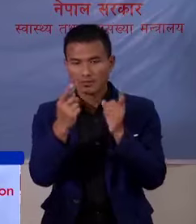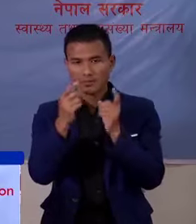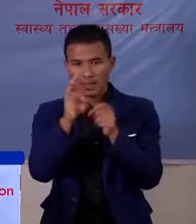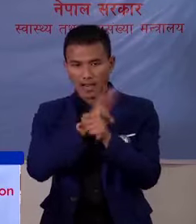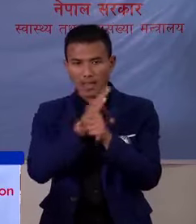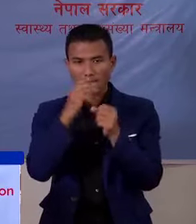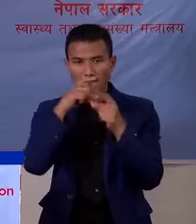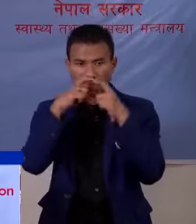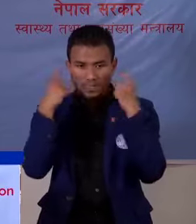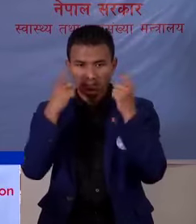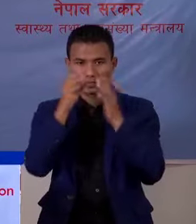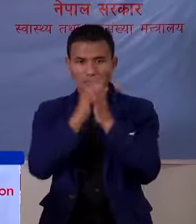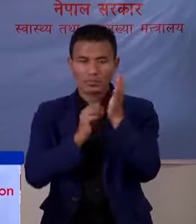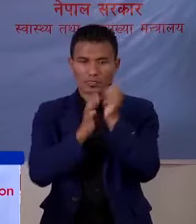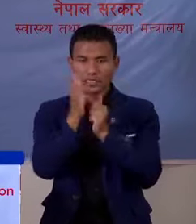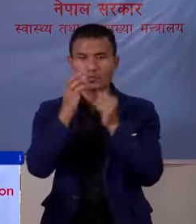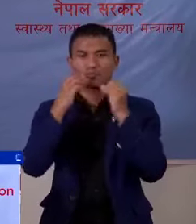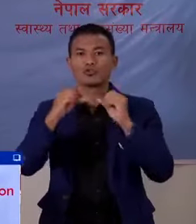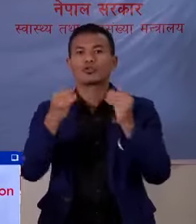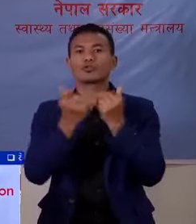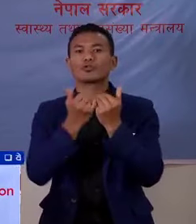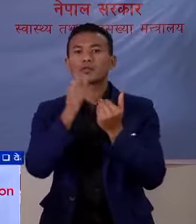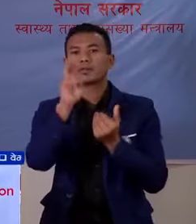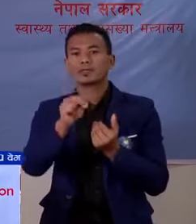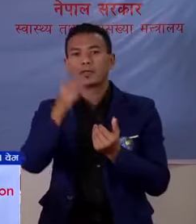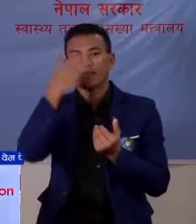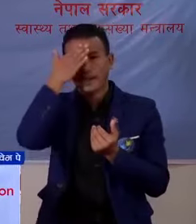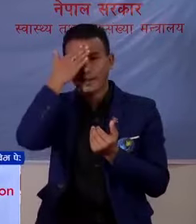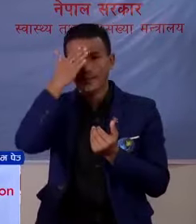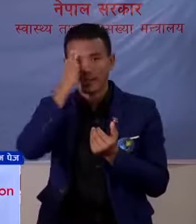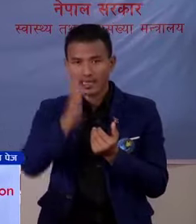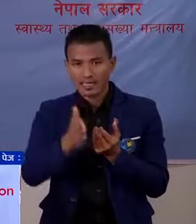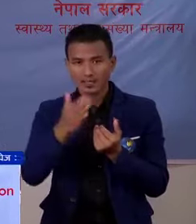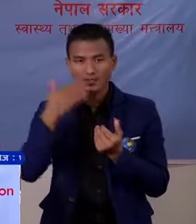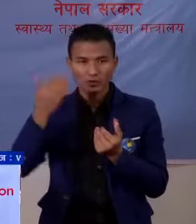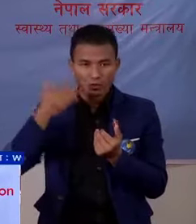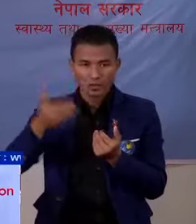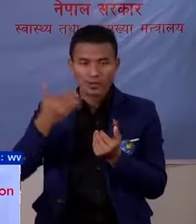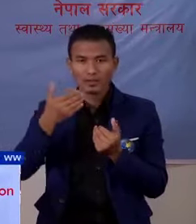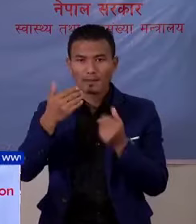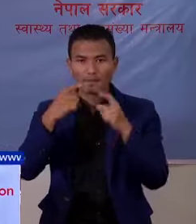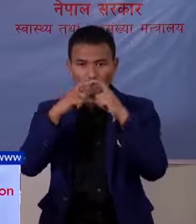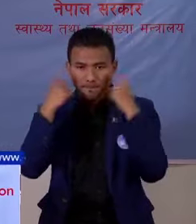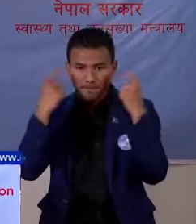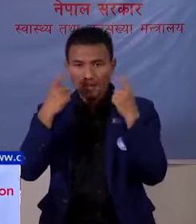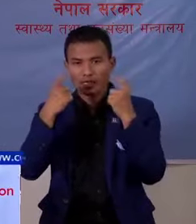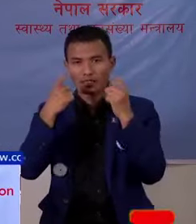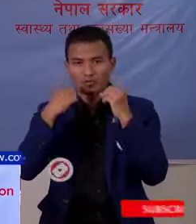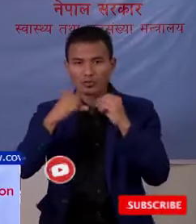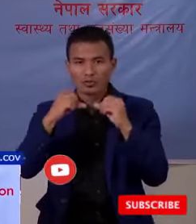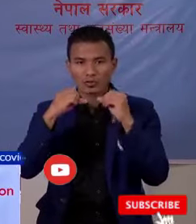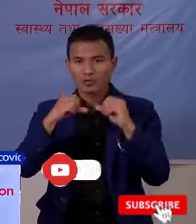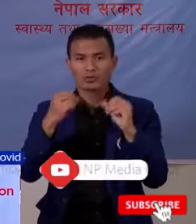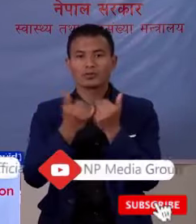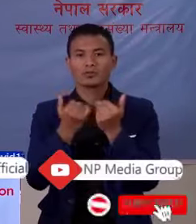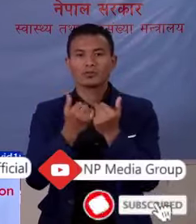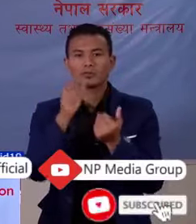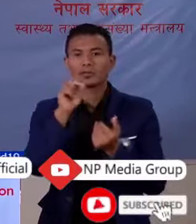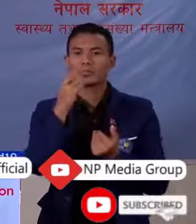वा पन्जाको प्रयोग गर्नुपर्ने हुन्छ। साथै बिरामीले हरदम मेडिकल मास्कको प्रयोग गर्नुपर्ने